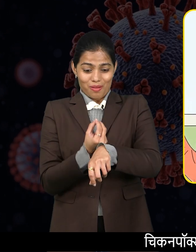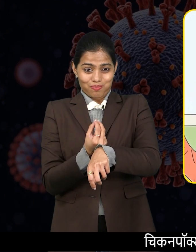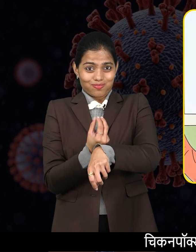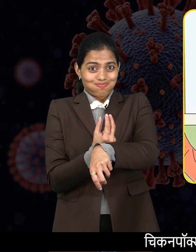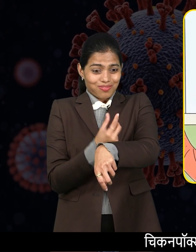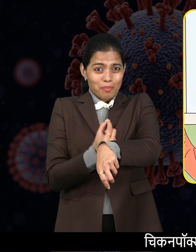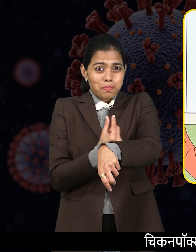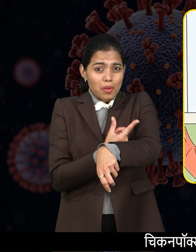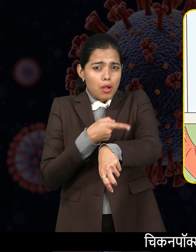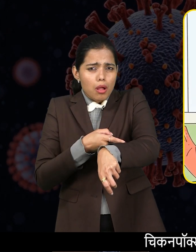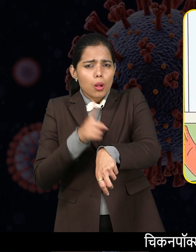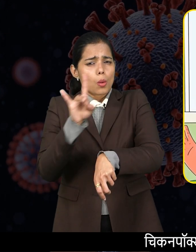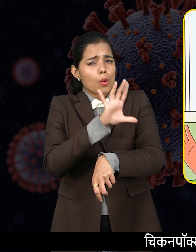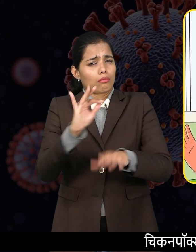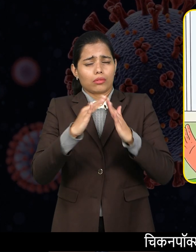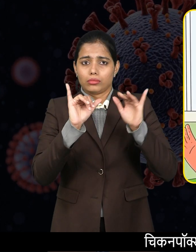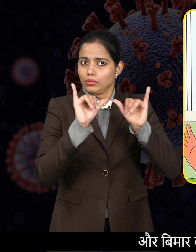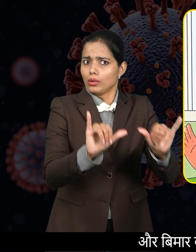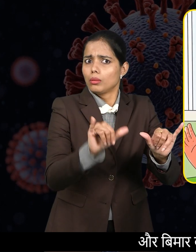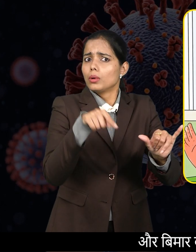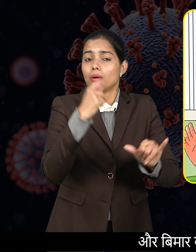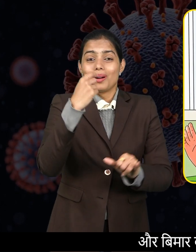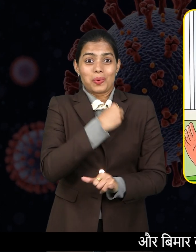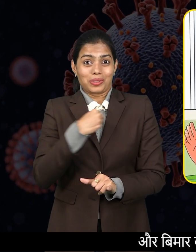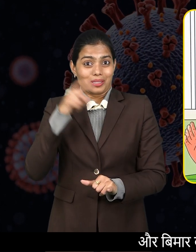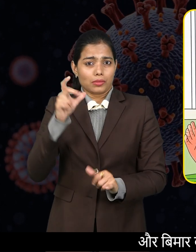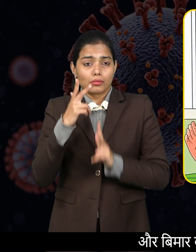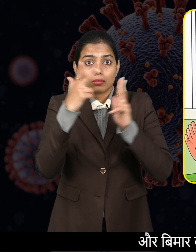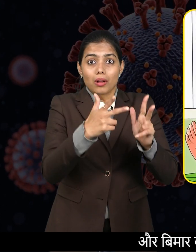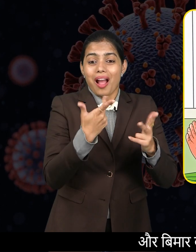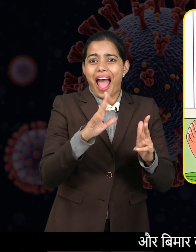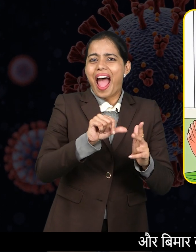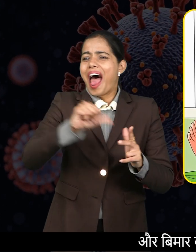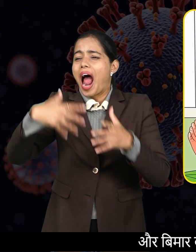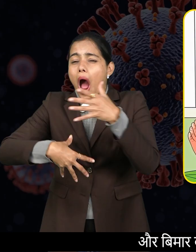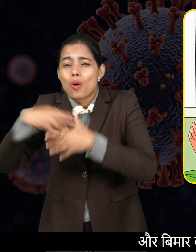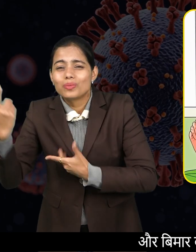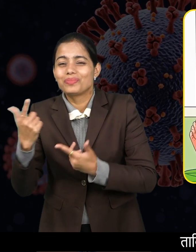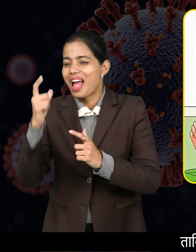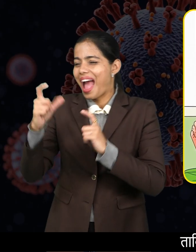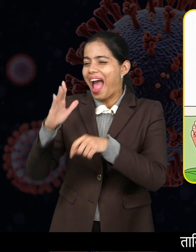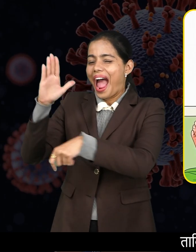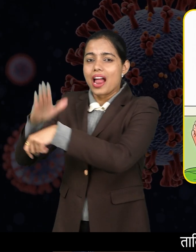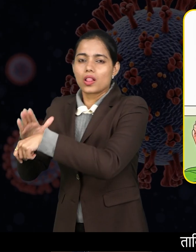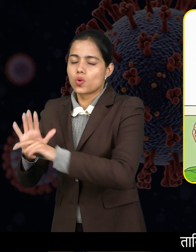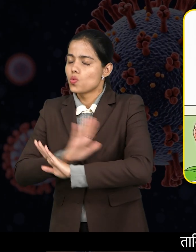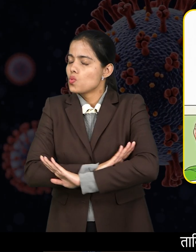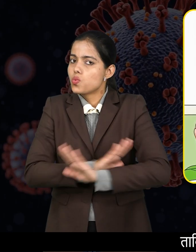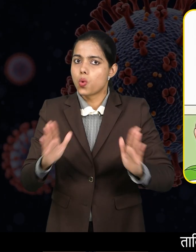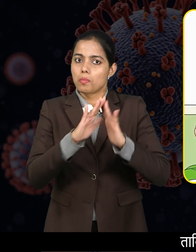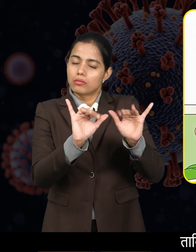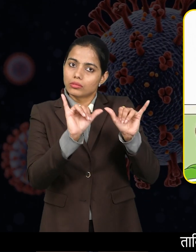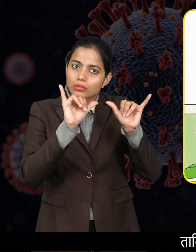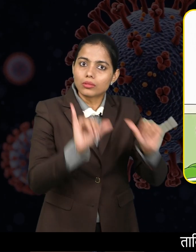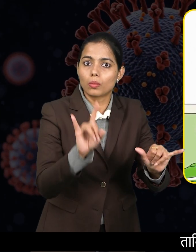चिकन पॉक्स ज़्यादातर एक सप्ताह तक रहता है और बीमार को घर पर रहने की सलाह दी जाती है ताकि संक्रमण दूसरों में